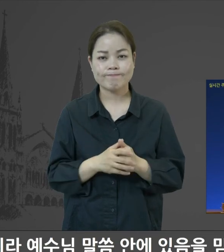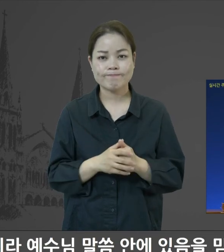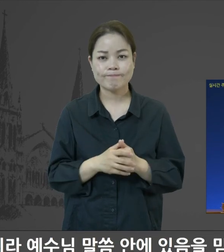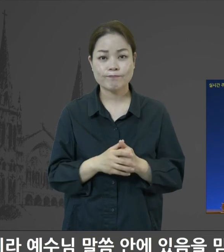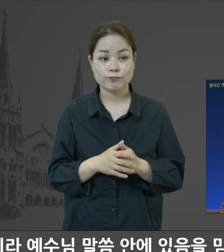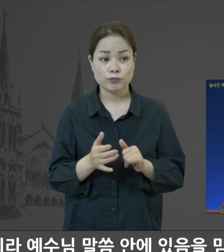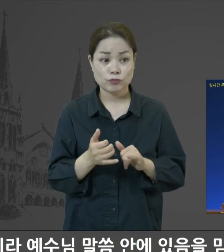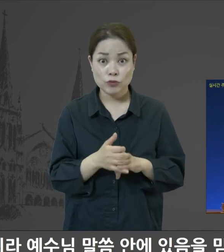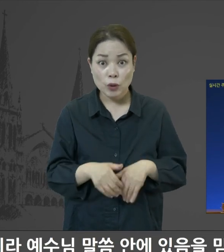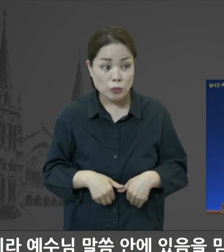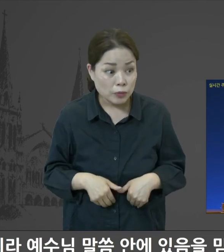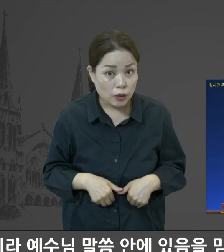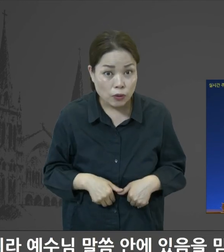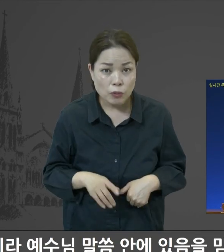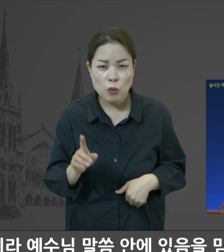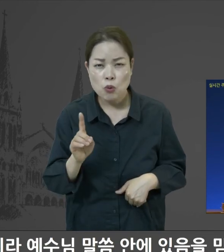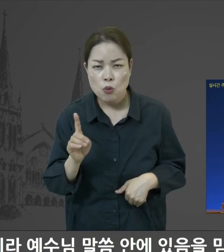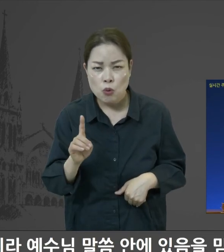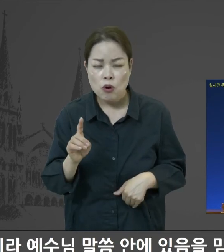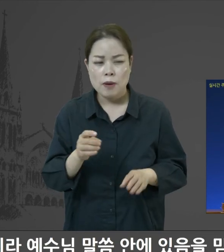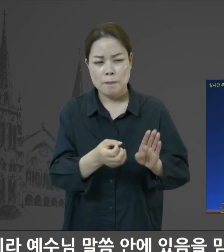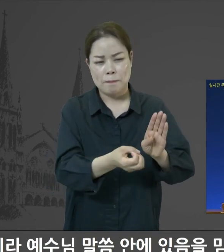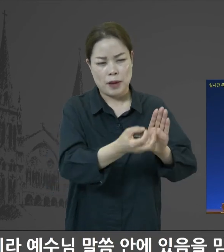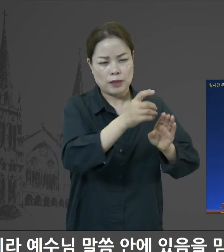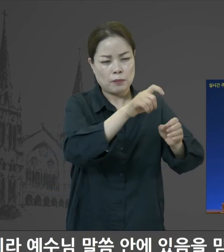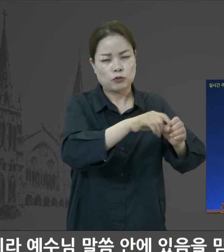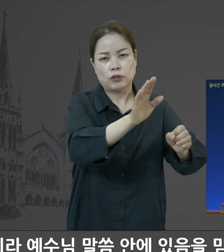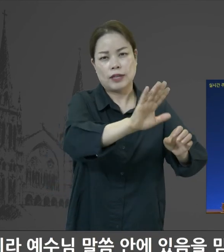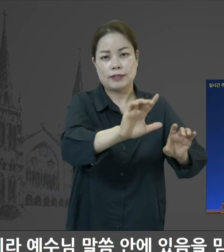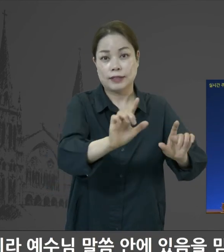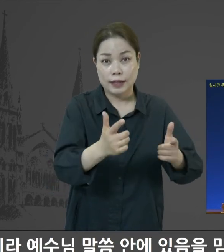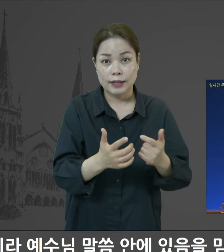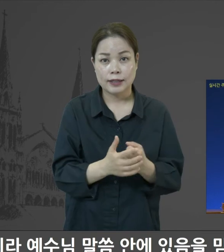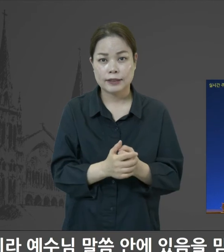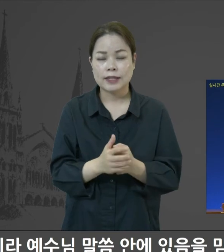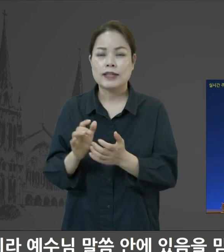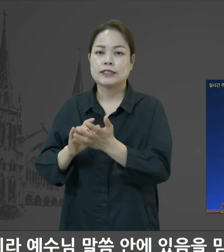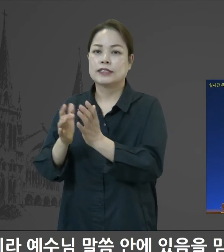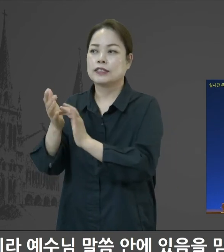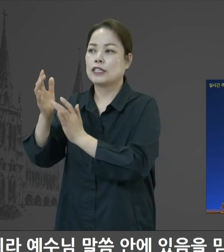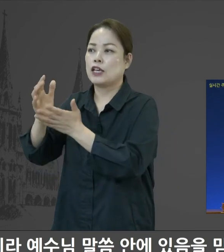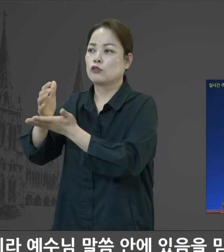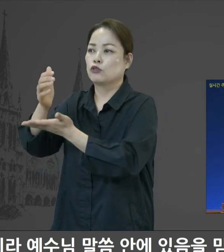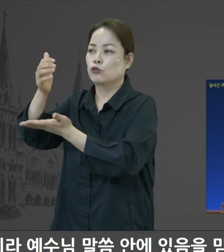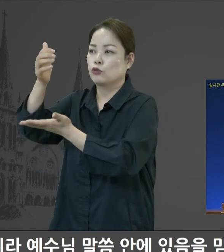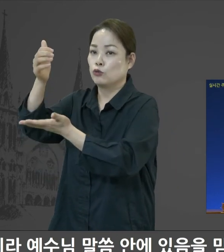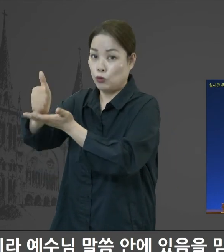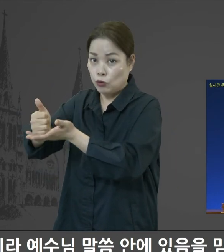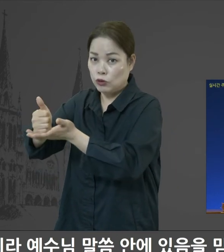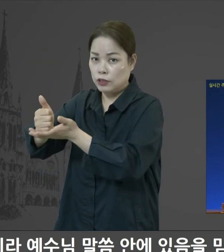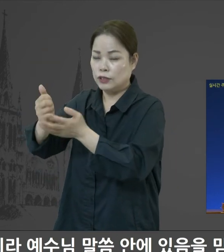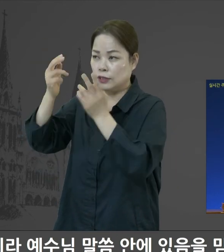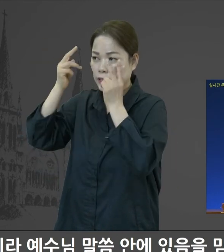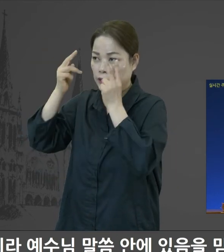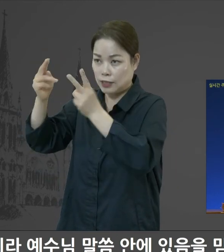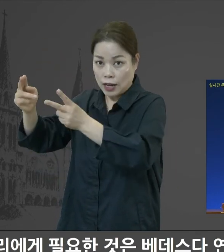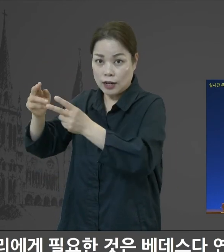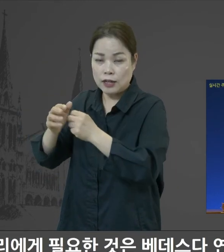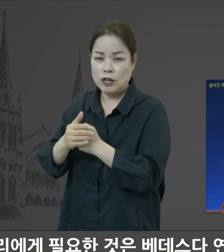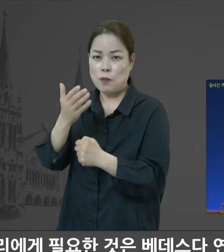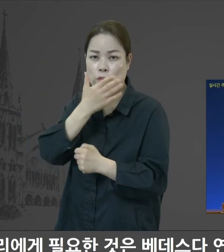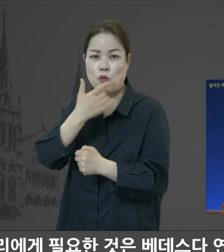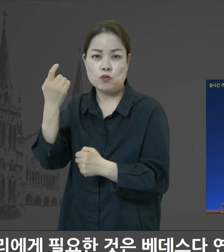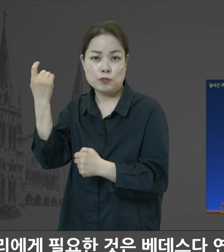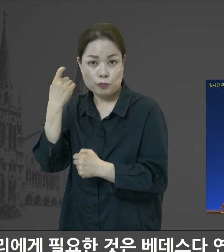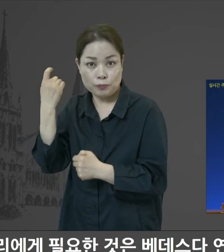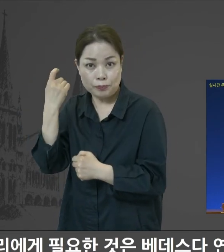우리에게 필요한 것은 베데스다 연못이 아니라 예수 그리스도 자체입니다. 예수 그리스도의 복음입니다.